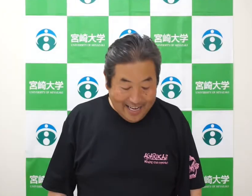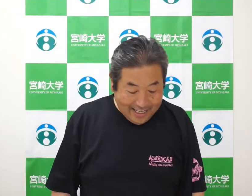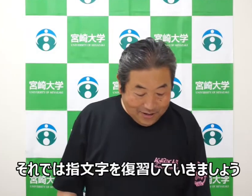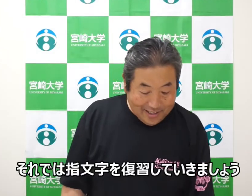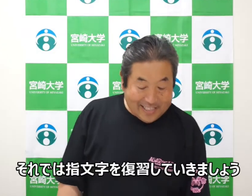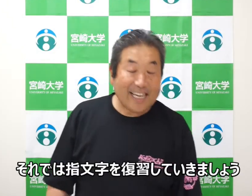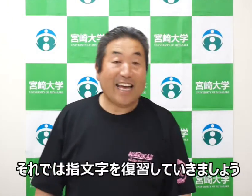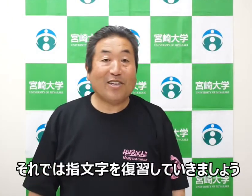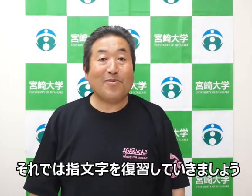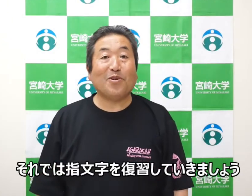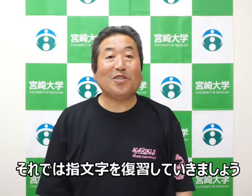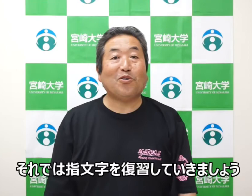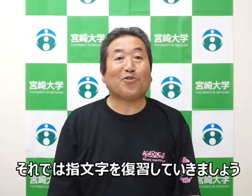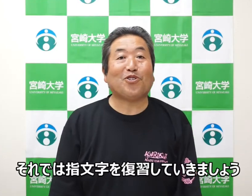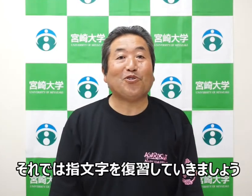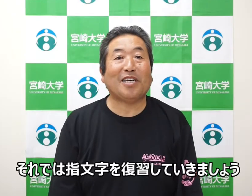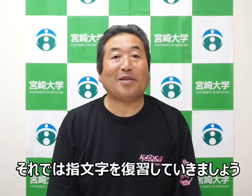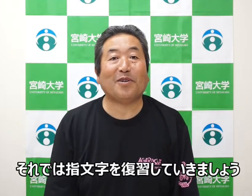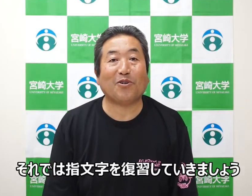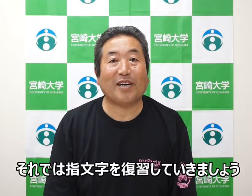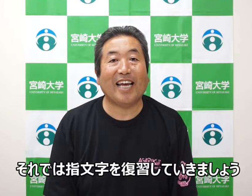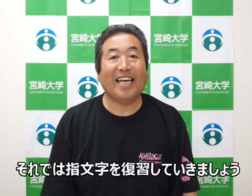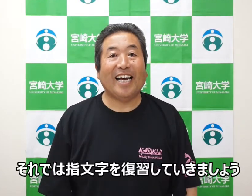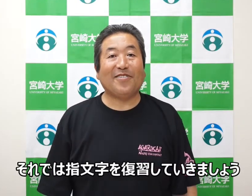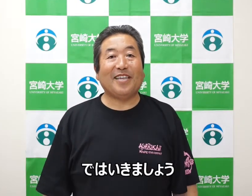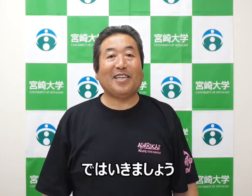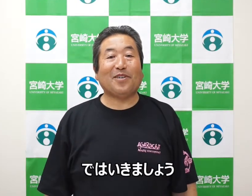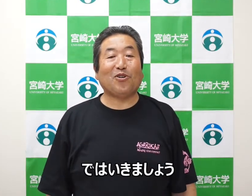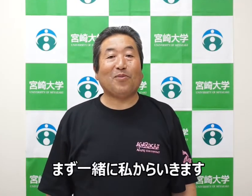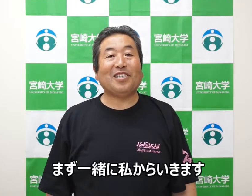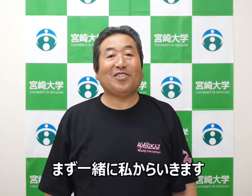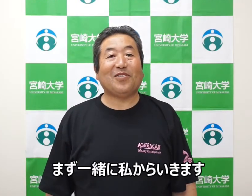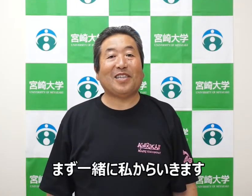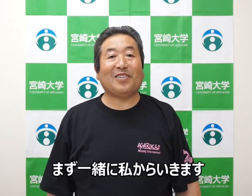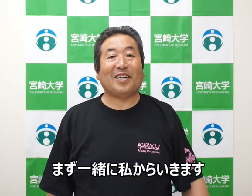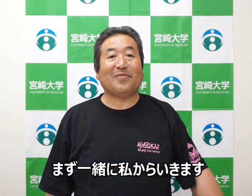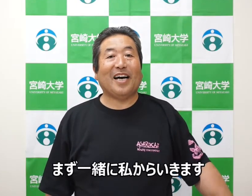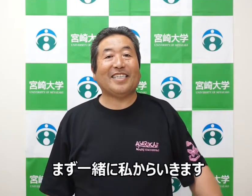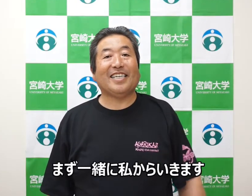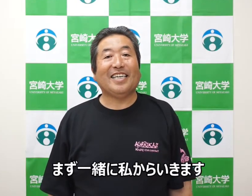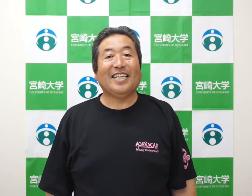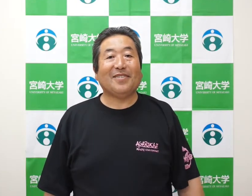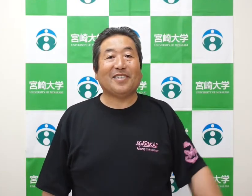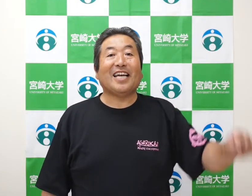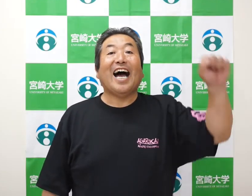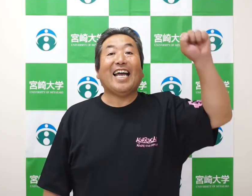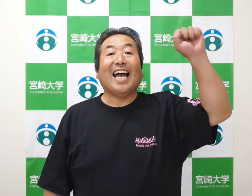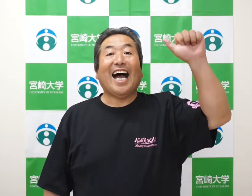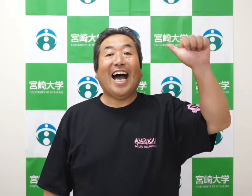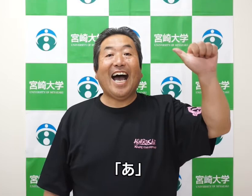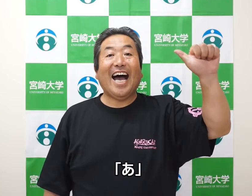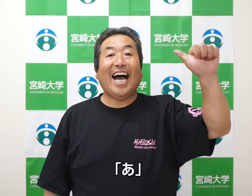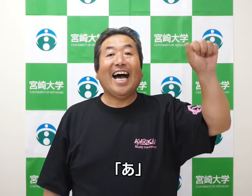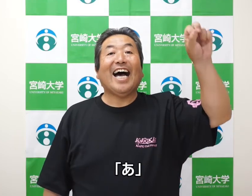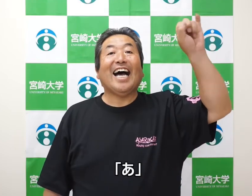それではですね、指文字を復習をやってみましょうかね。では行きましょう。まず一緒に私がいきます。いきます。はい、あ、